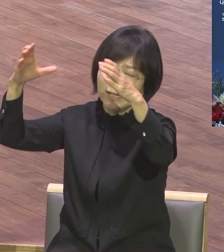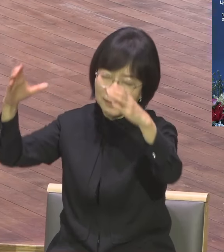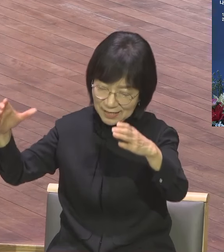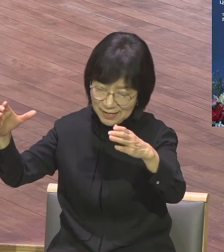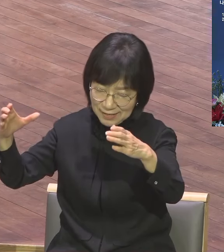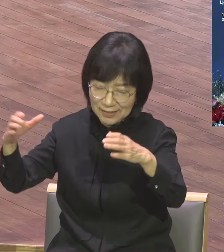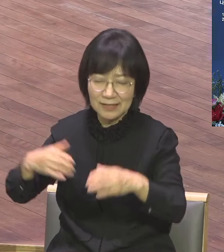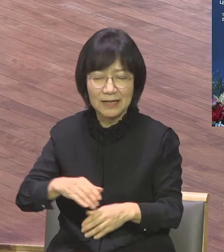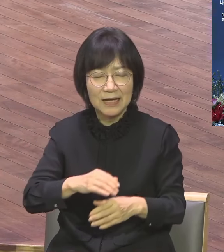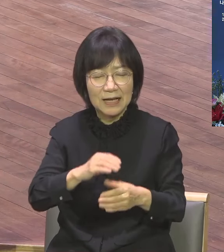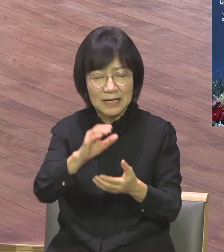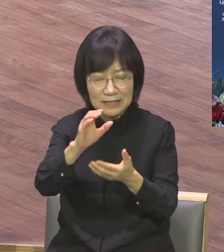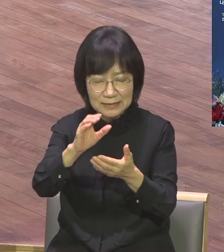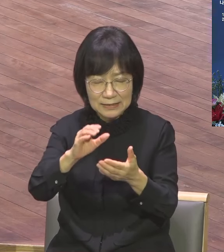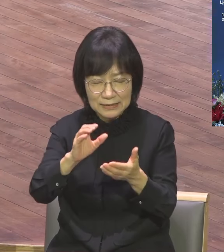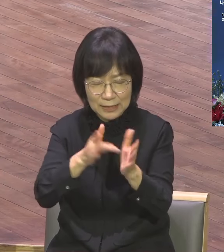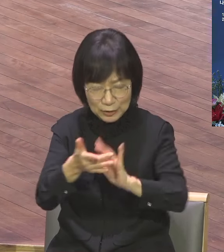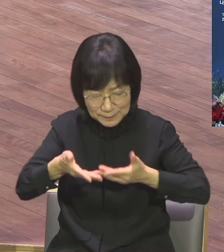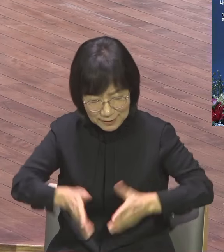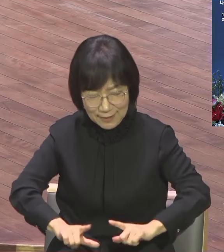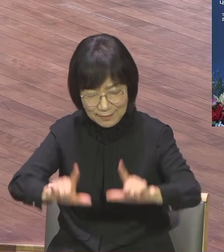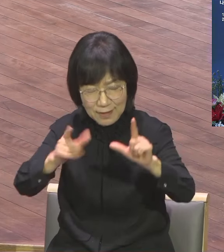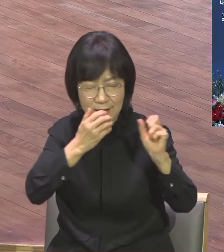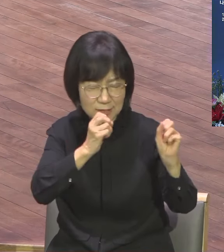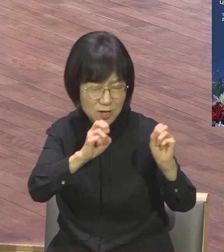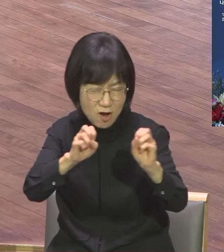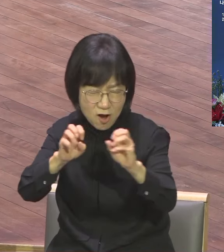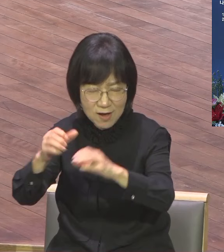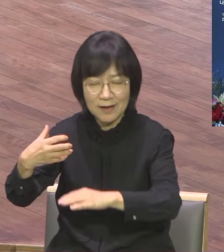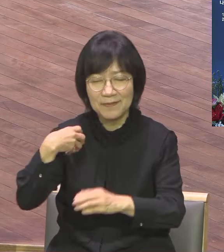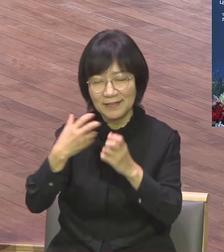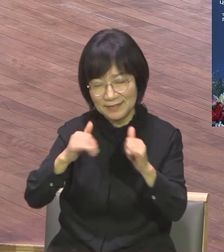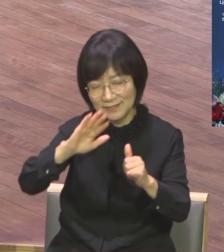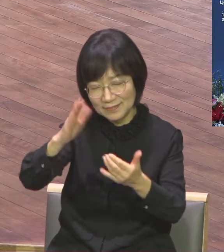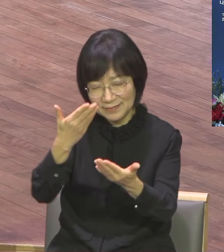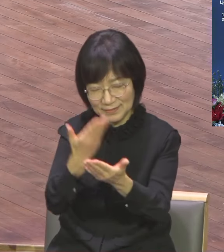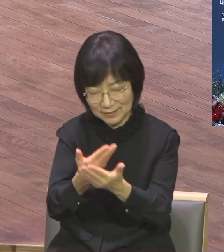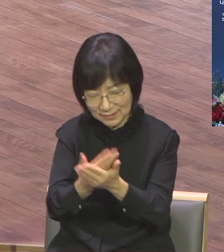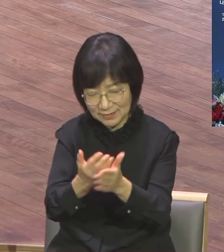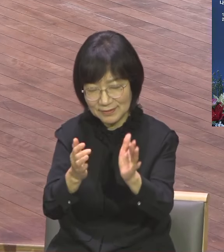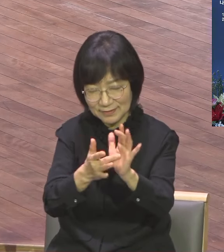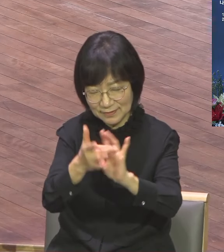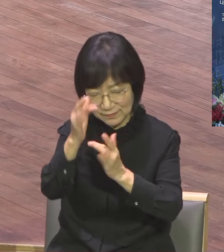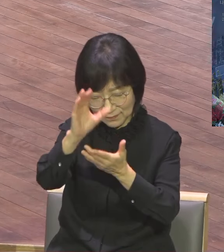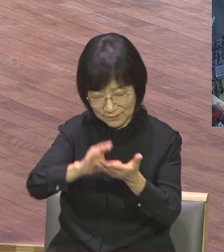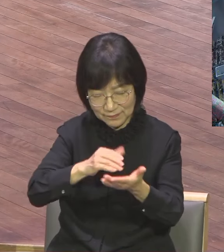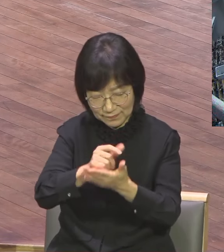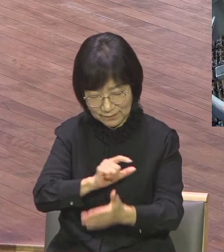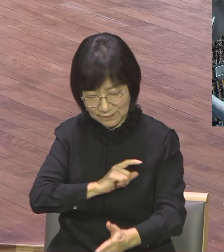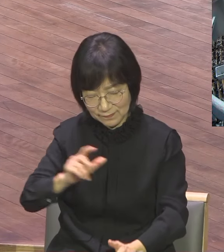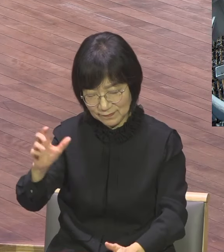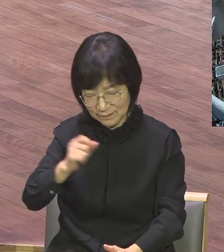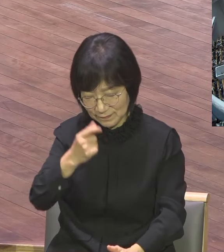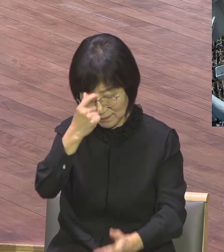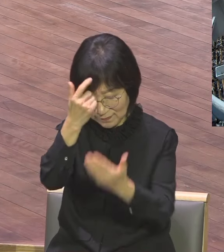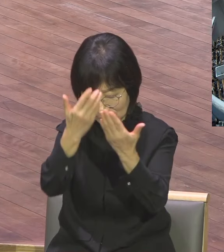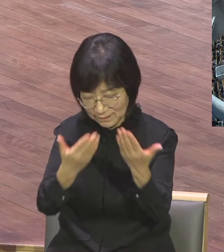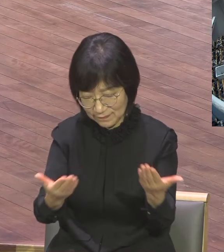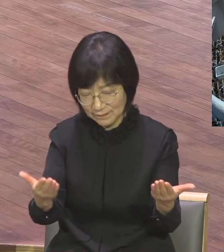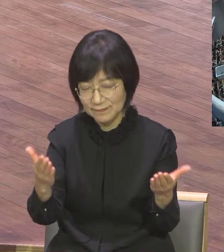전파자들이 다 되게 하여 주옵소서. 예수 이름 받들어 기도합니다. 아멘.